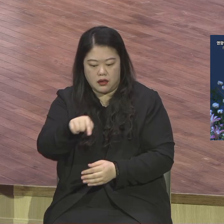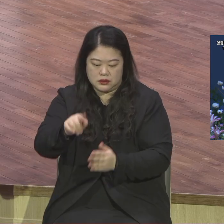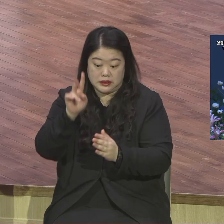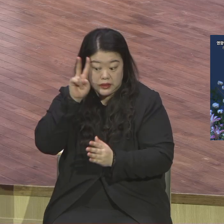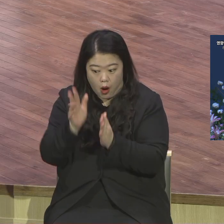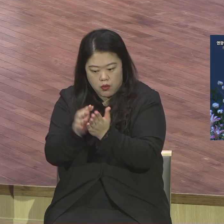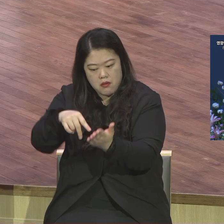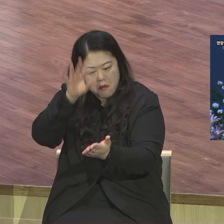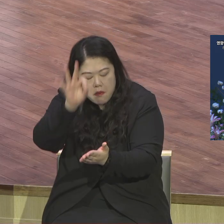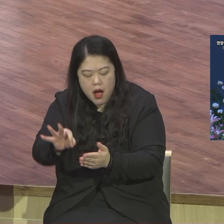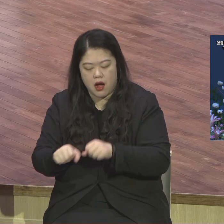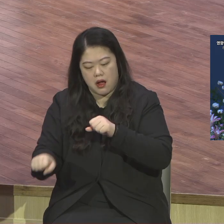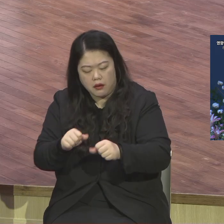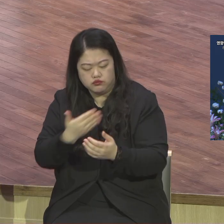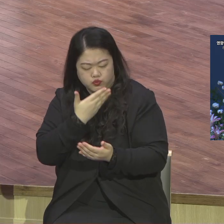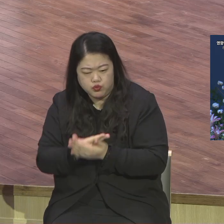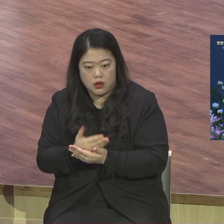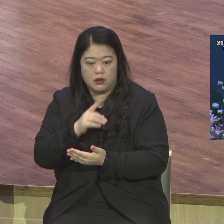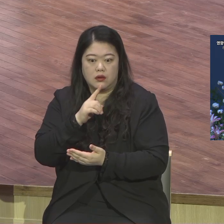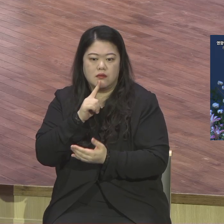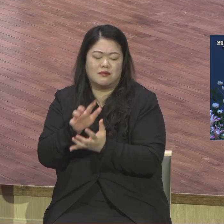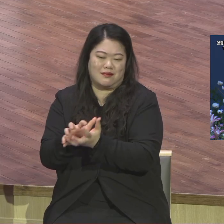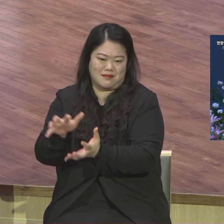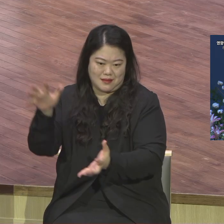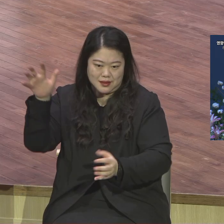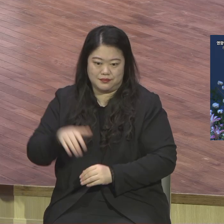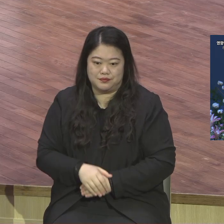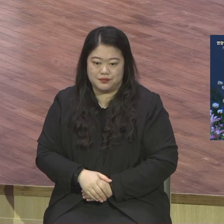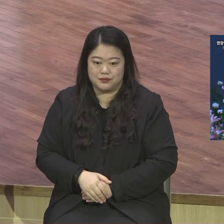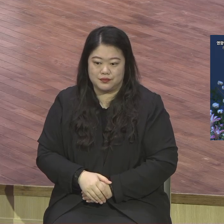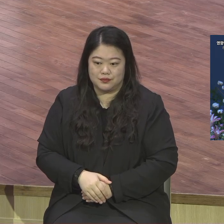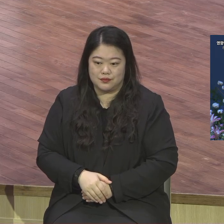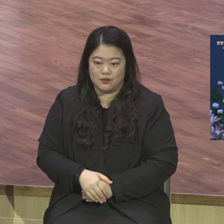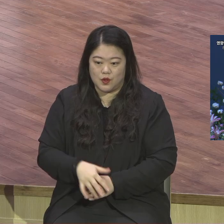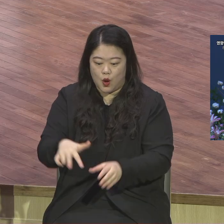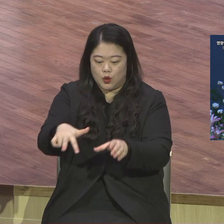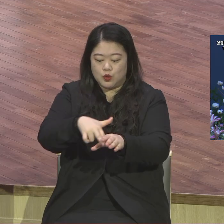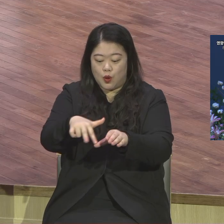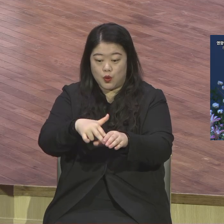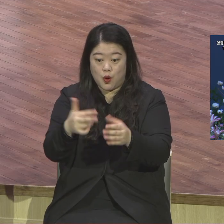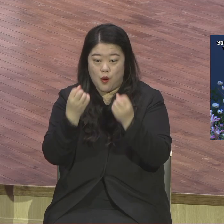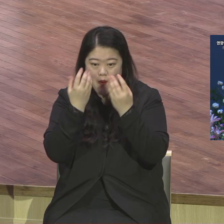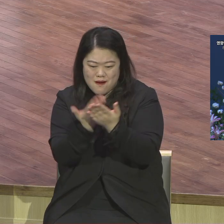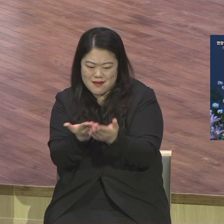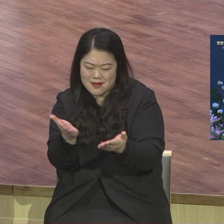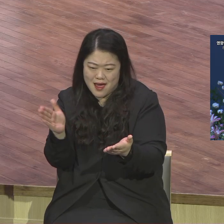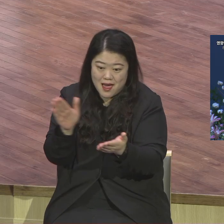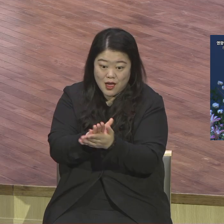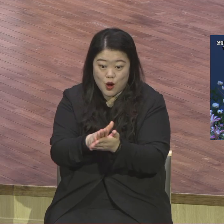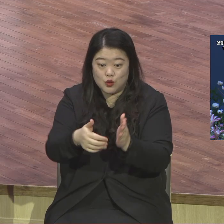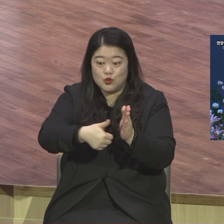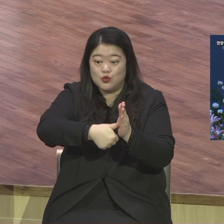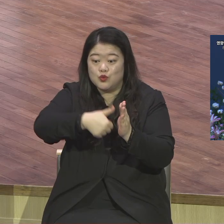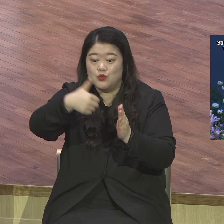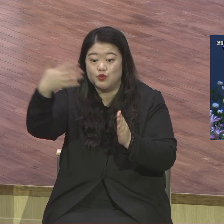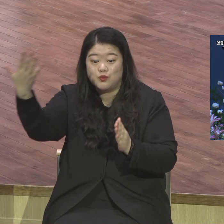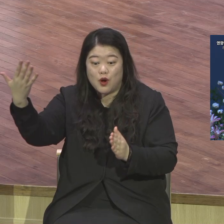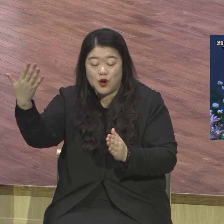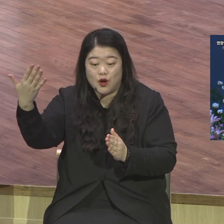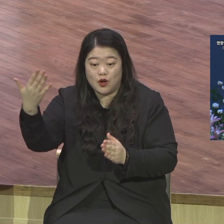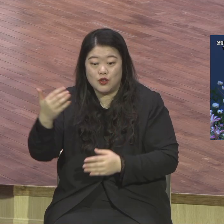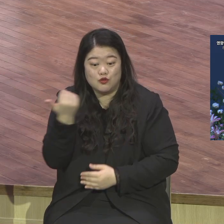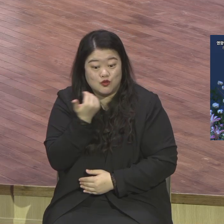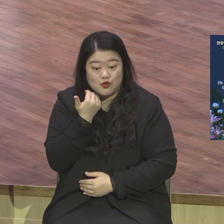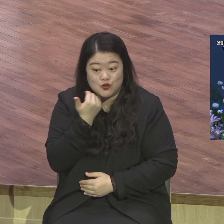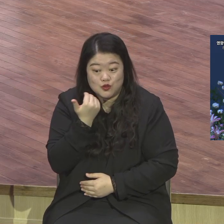이 야고보서와 관련해서 종교개혁의 양대 산맥이라고 할 수 있는